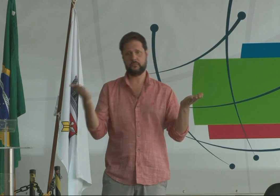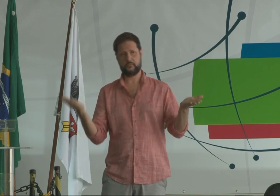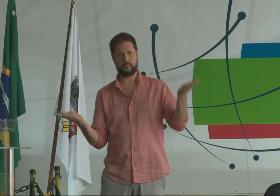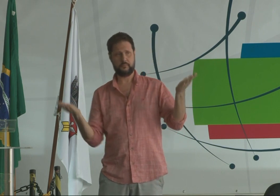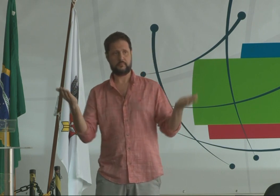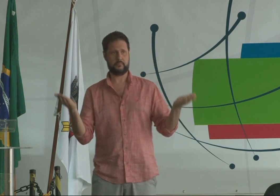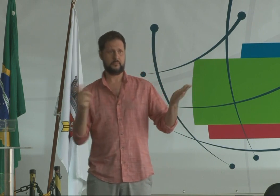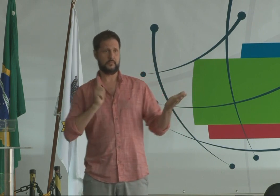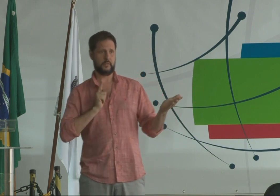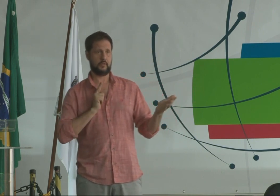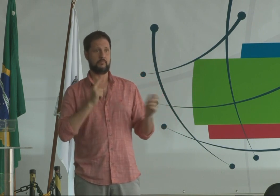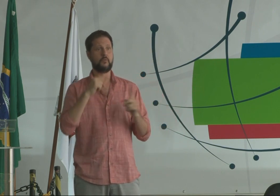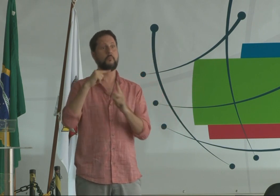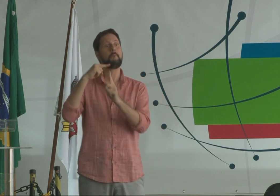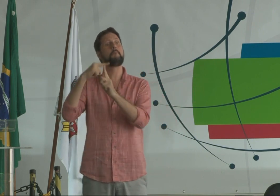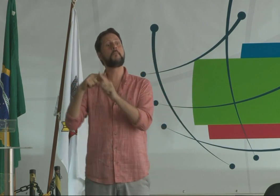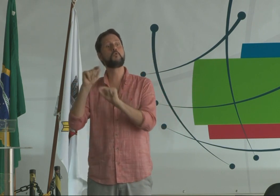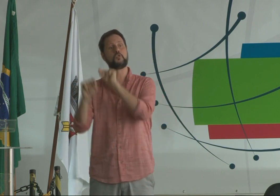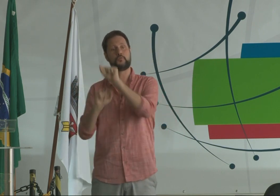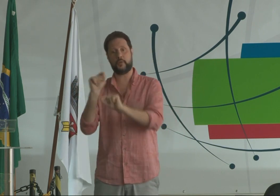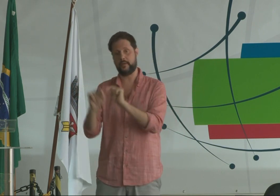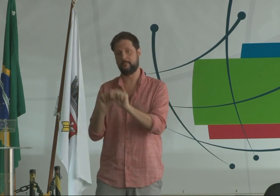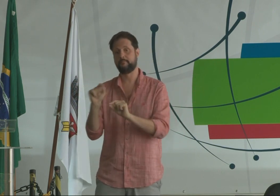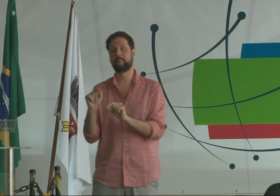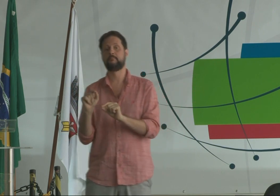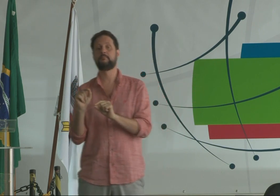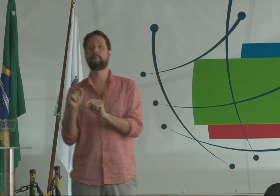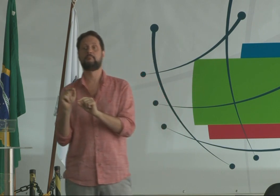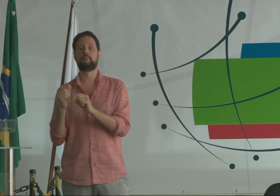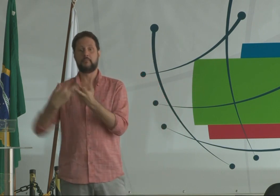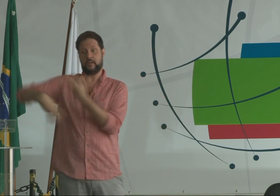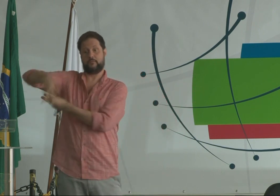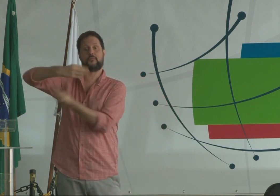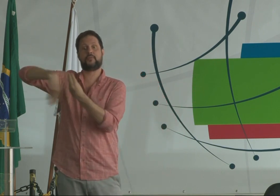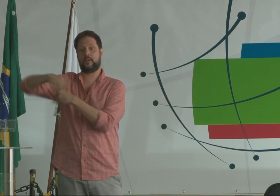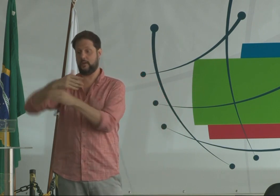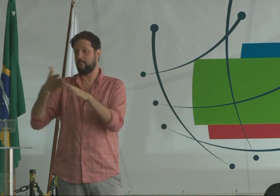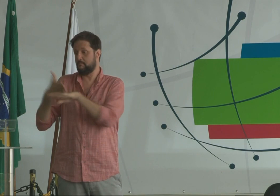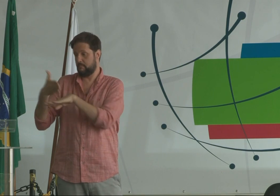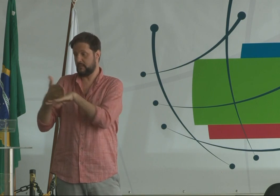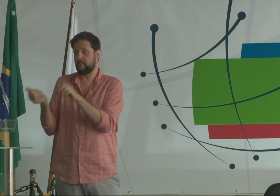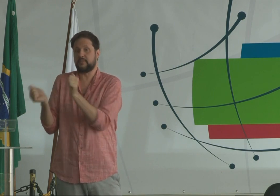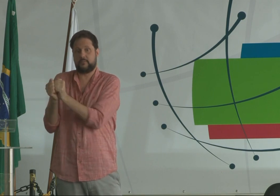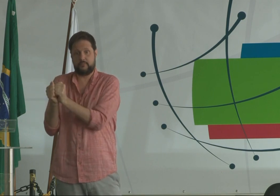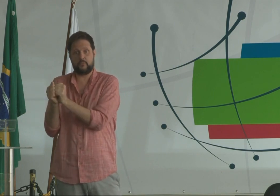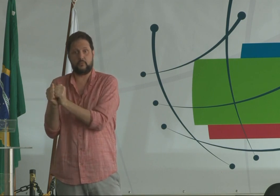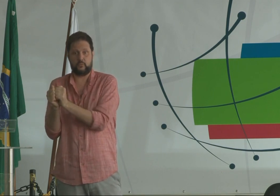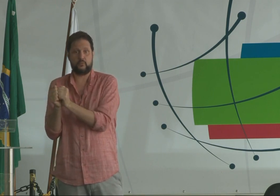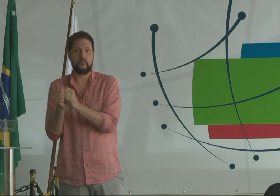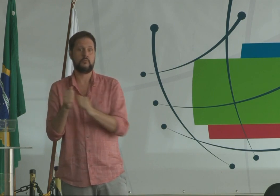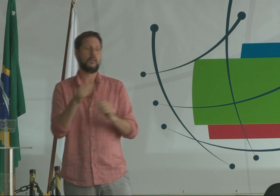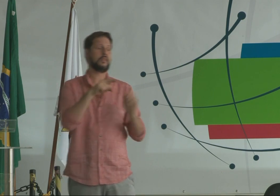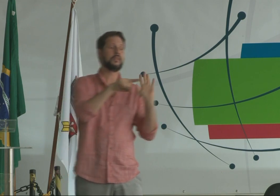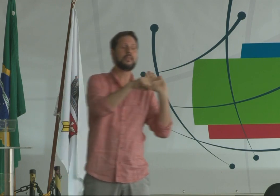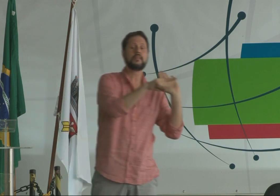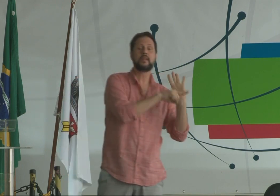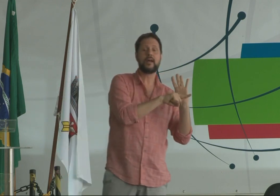eu consigo analisar isso lá por duas perspectivas. Eu tenho um ponto positivo e eu tenho um ponto negativo, por exemplo. Essa questão de estar